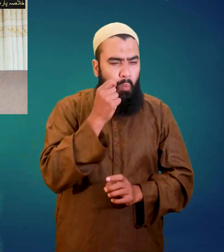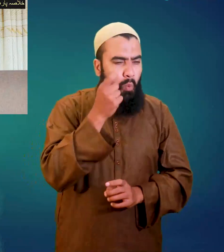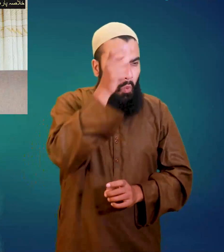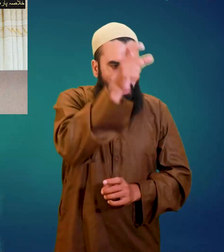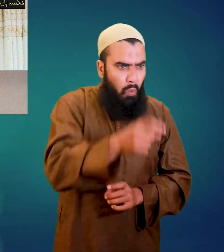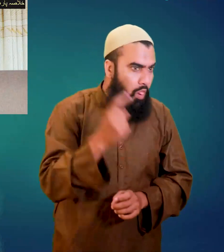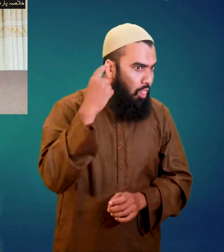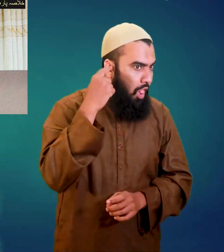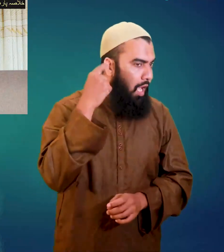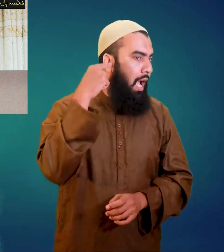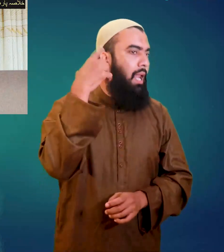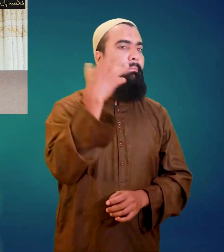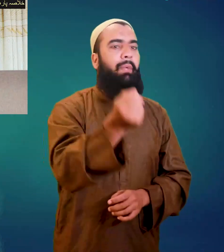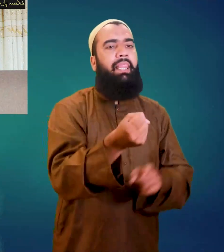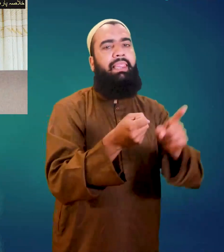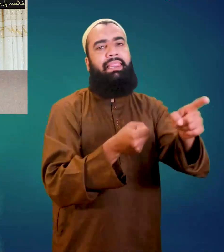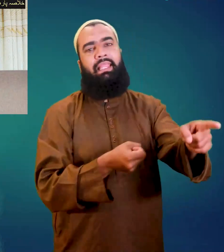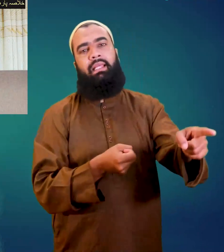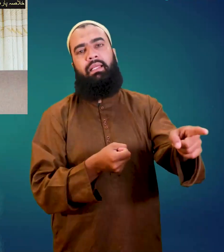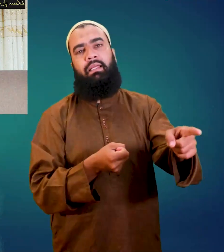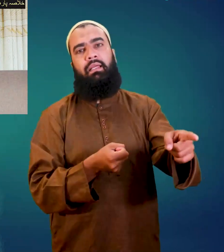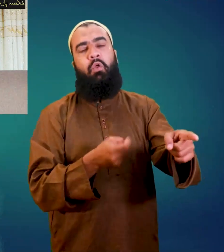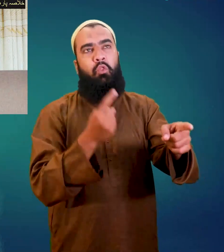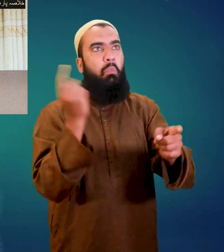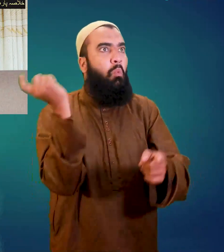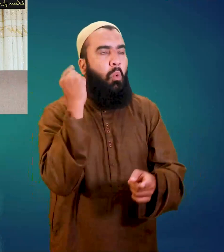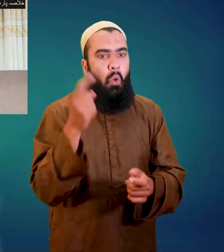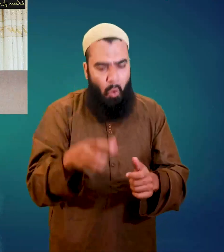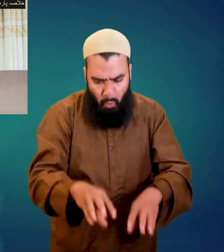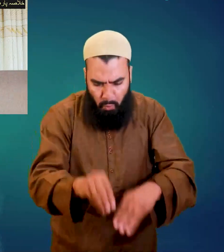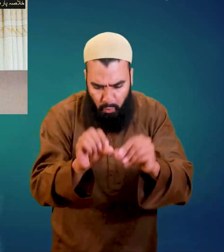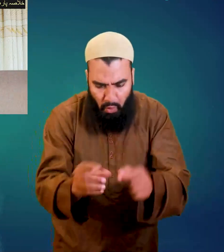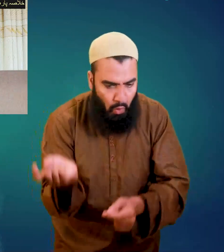انداز کو سمجھ نہیں سکتے۔